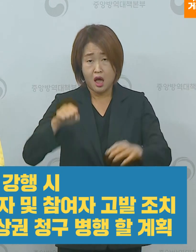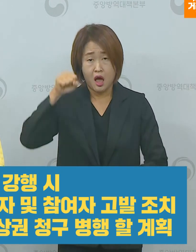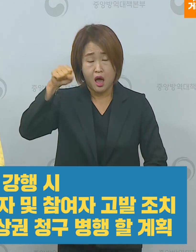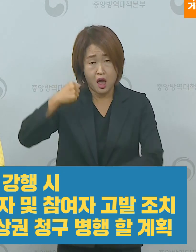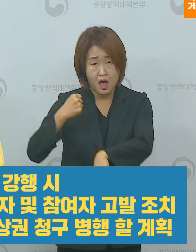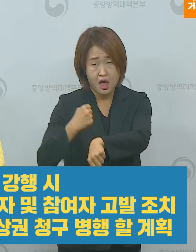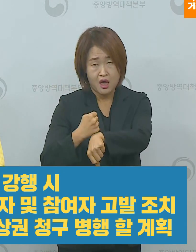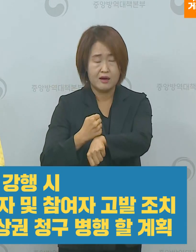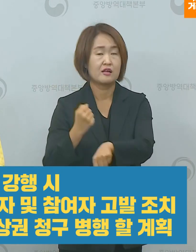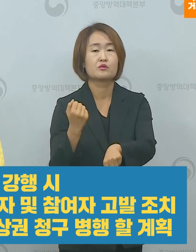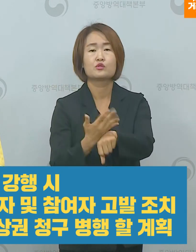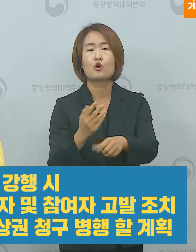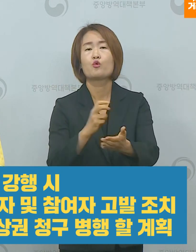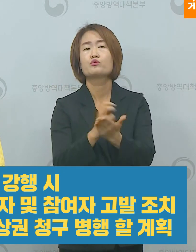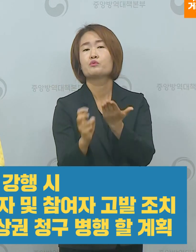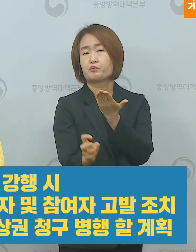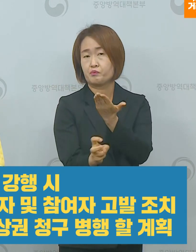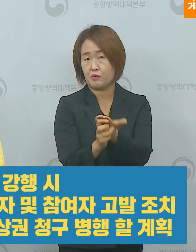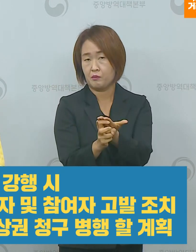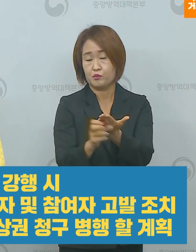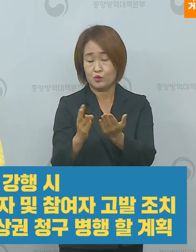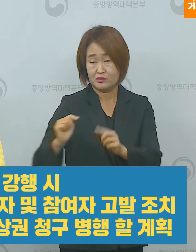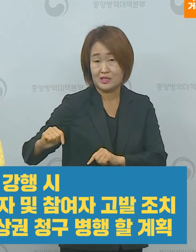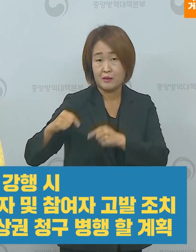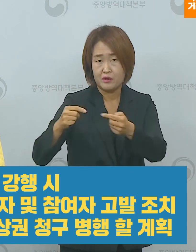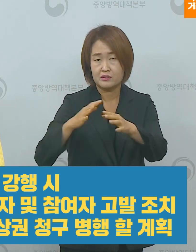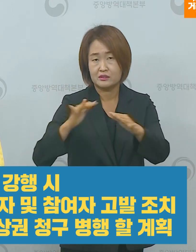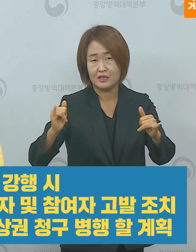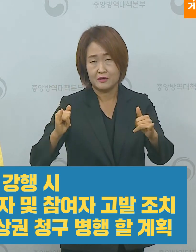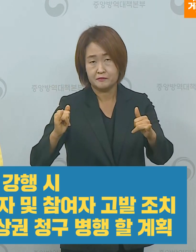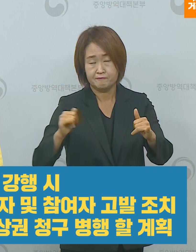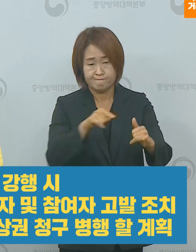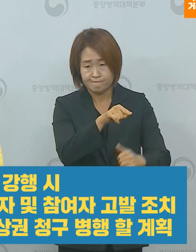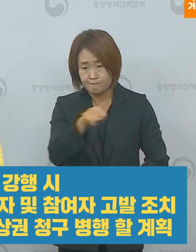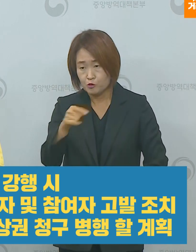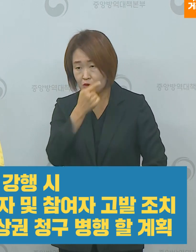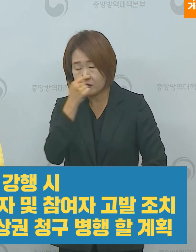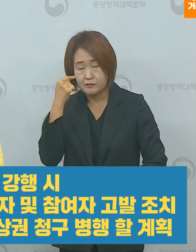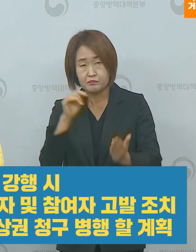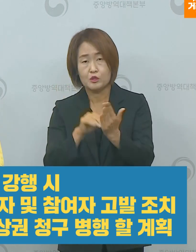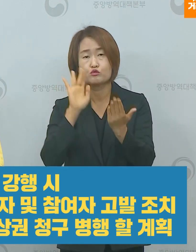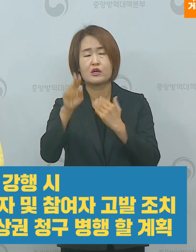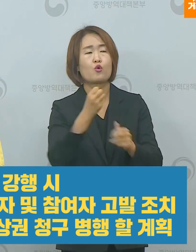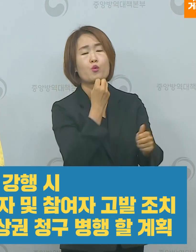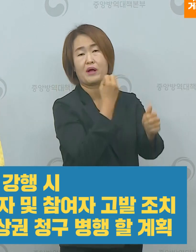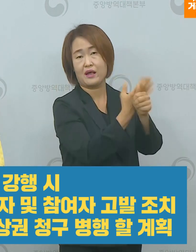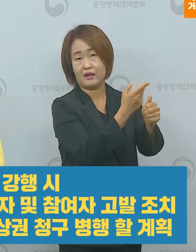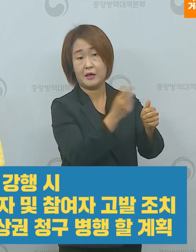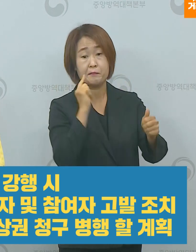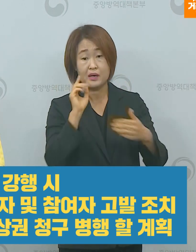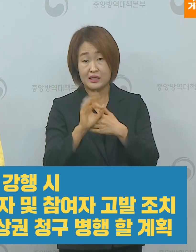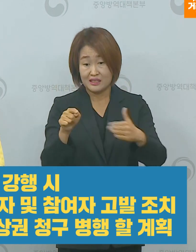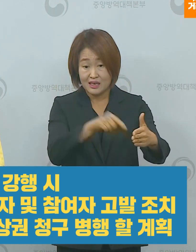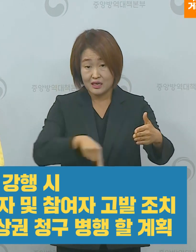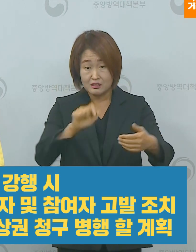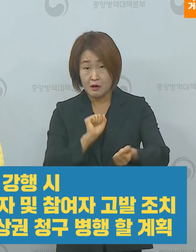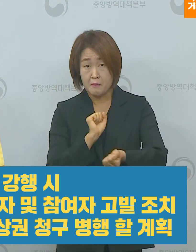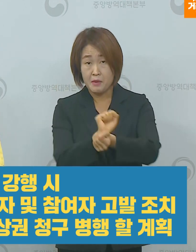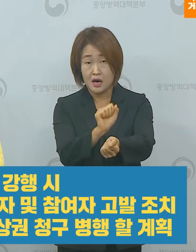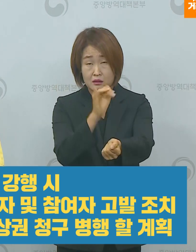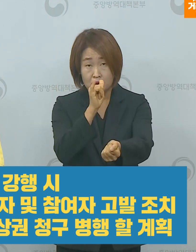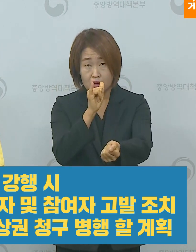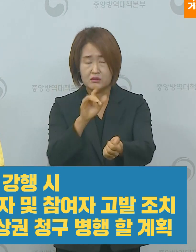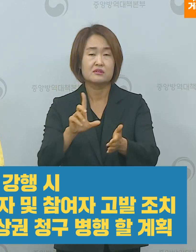금지 조치 위반 주최자 및 참여자에 대한 고발 조치 그리고 확진자가 발생할 경우 구상권